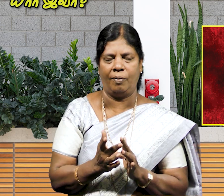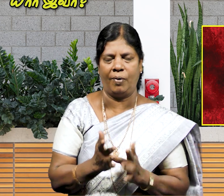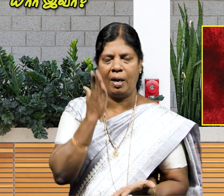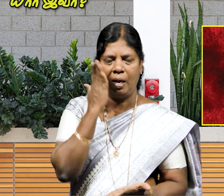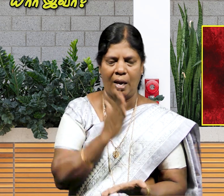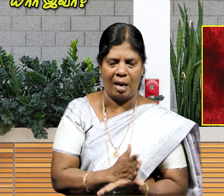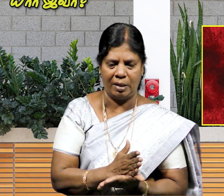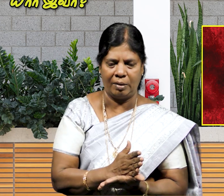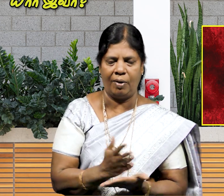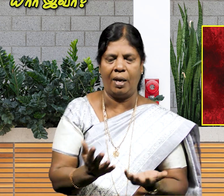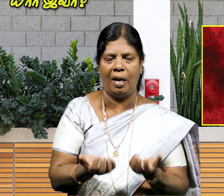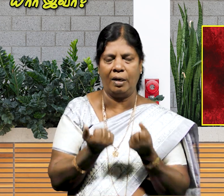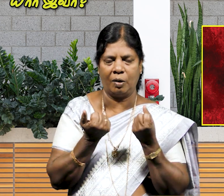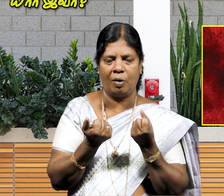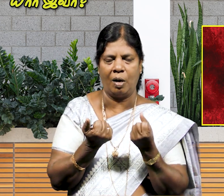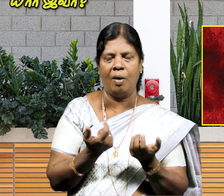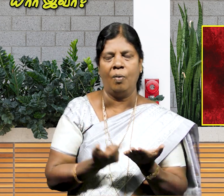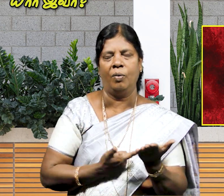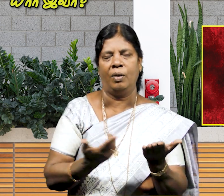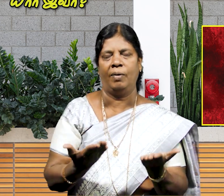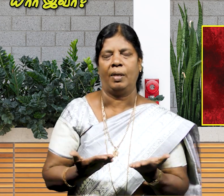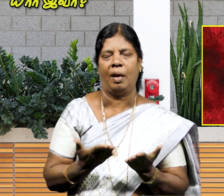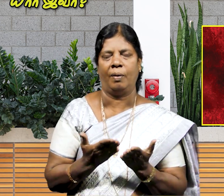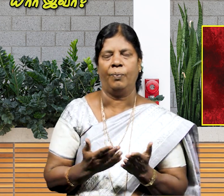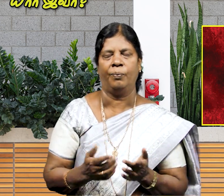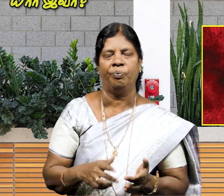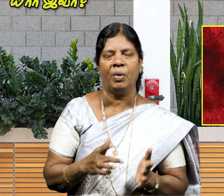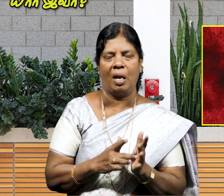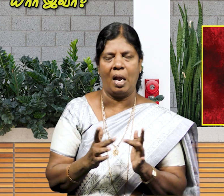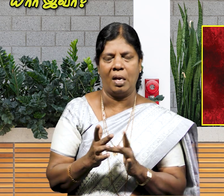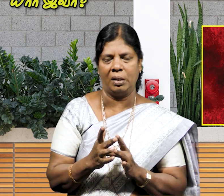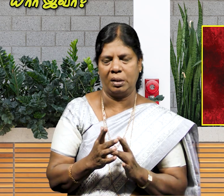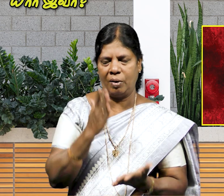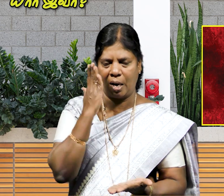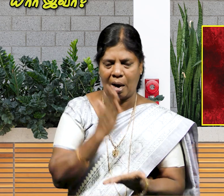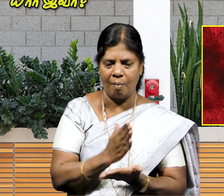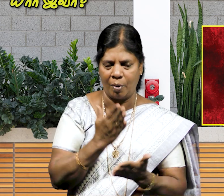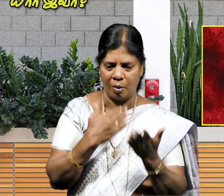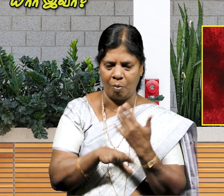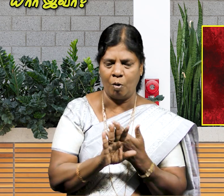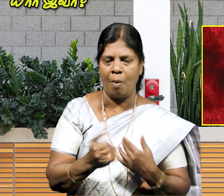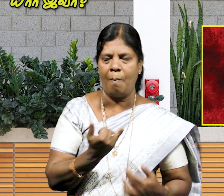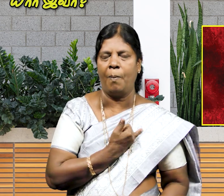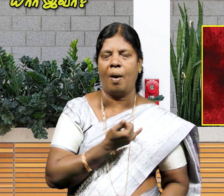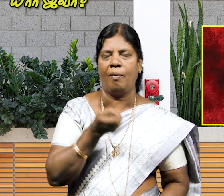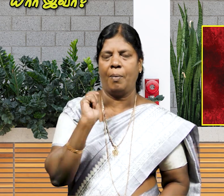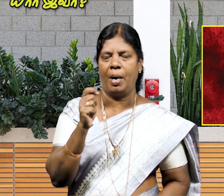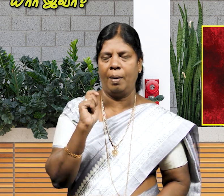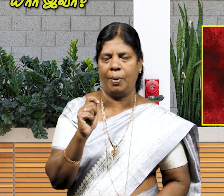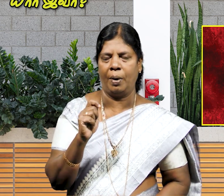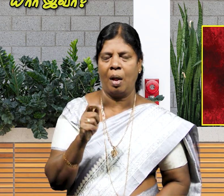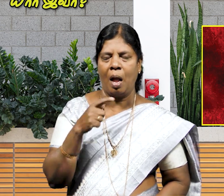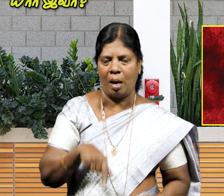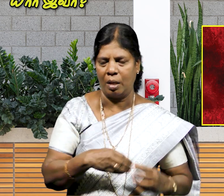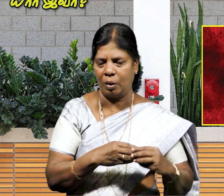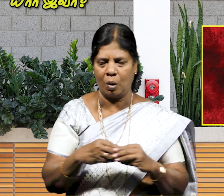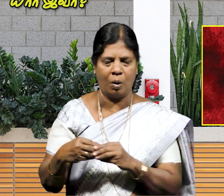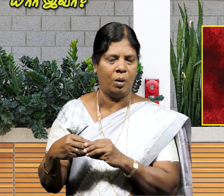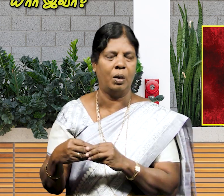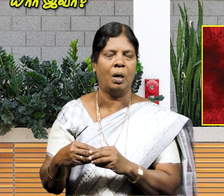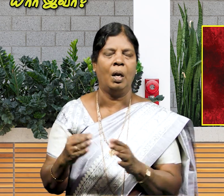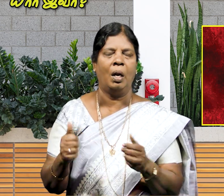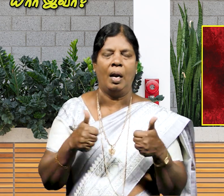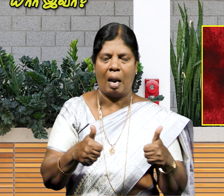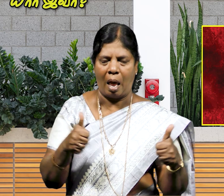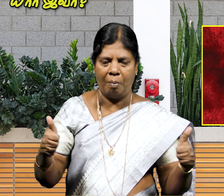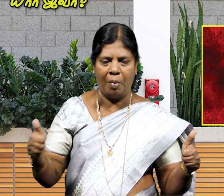நம்பி ஏற்றுக்கொள்ள அனுக்கிரகம் செய்யும். அந்த இயேசு கிறிஸ்துவை நம்புவதன் மூலமாக பாவ மன்னிப்பையும் அதை தொடர்ந்துள்ள ஒவ்வொரு